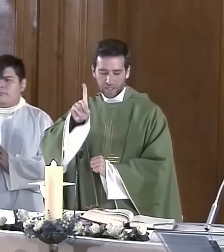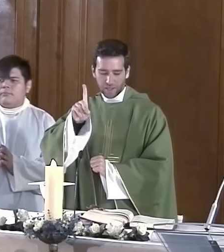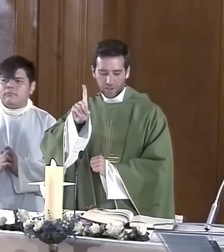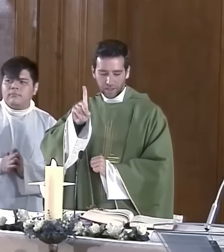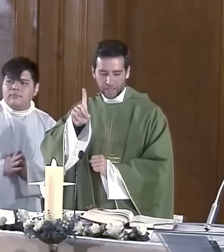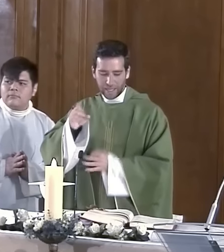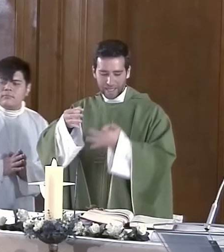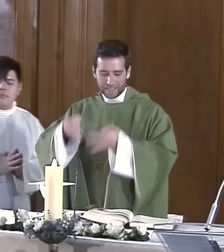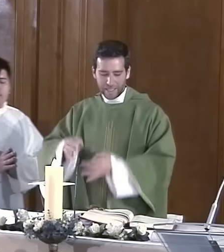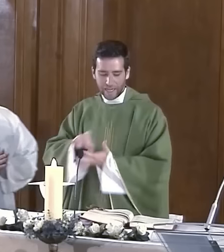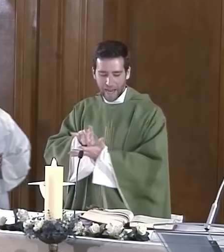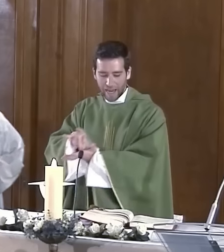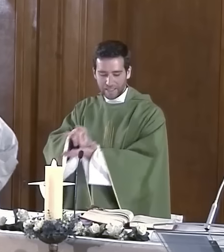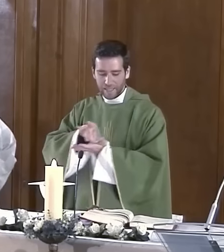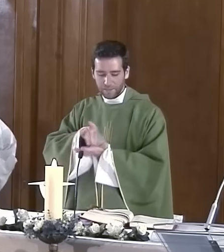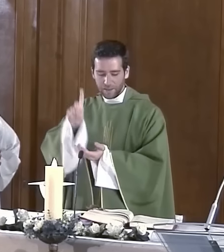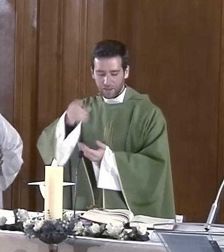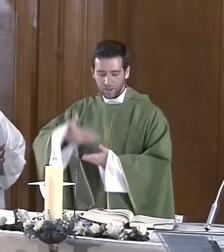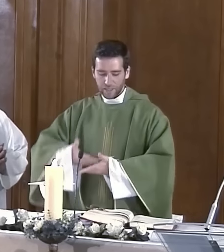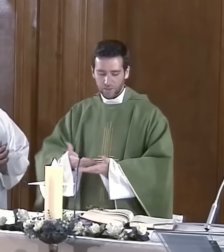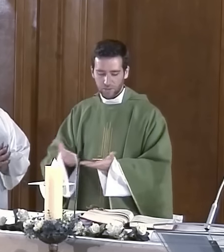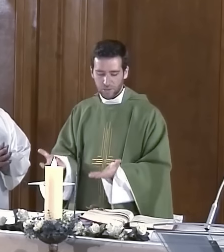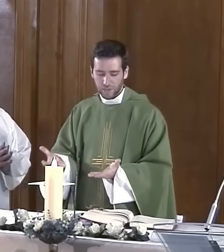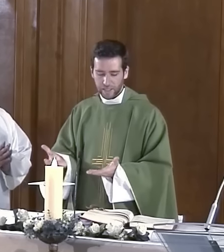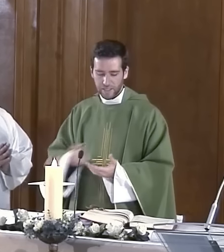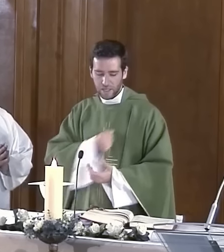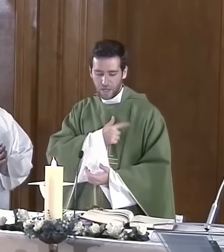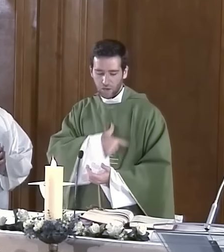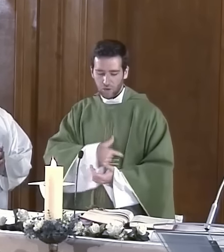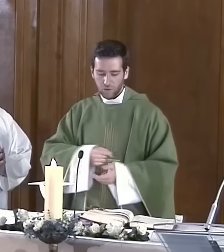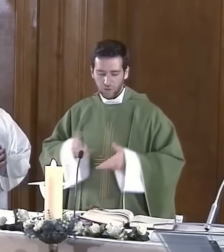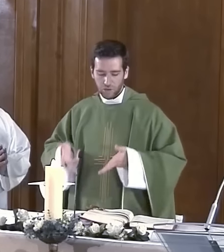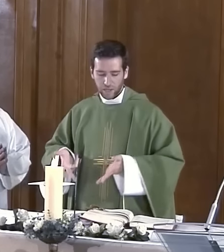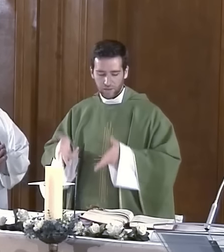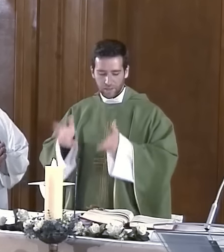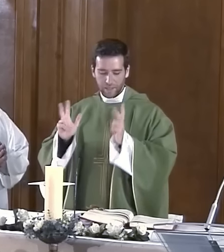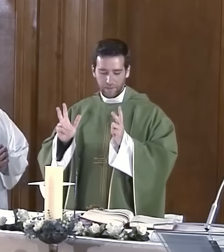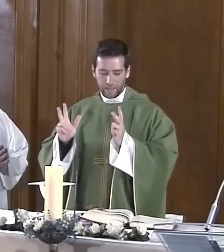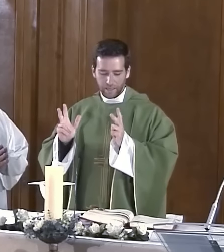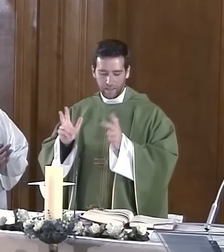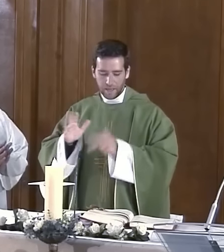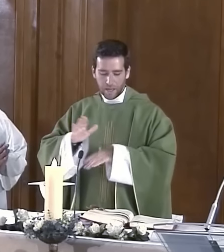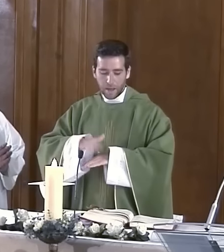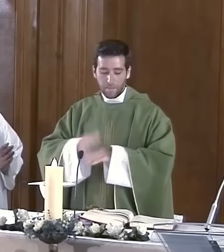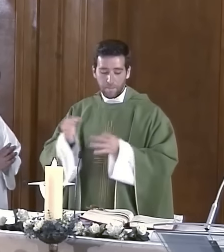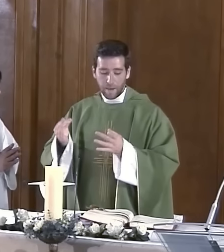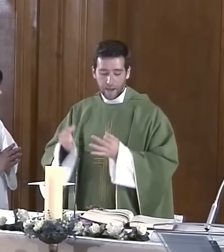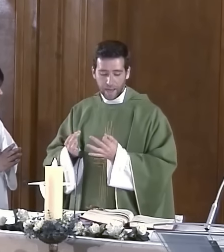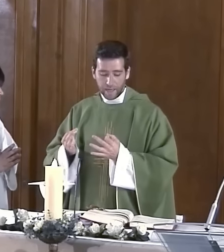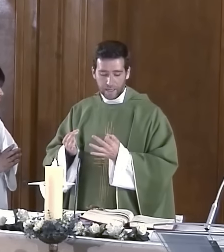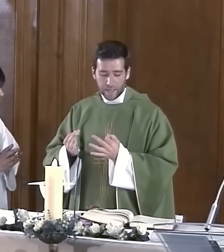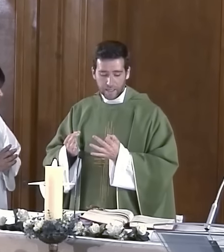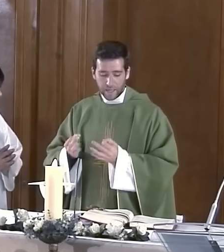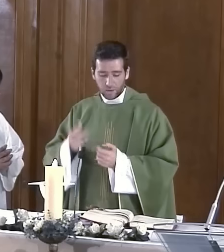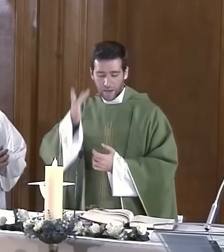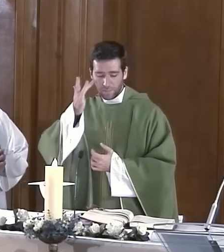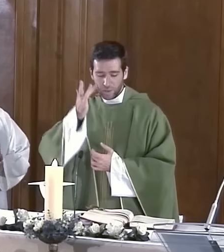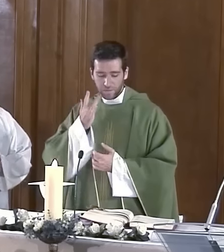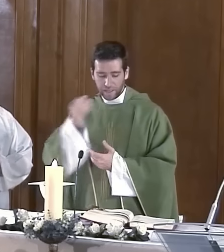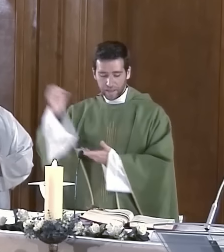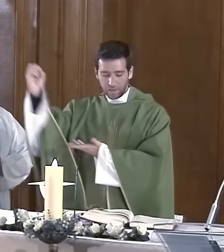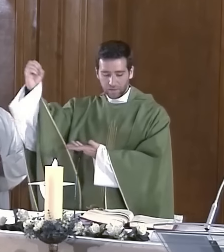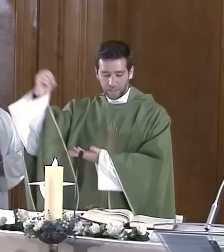Concédenos, Señor, estar al servicio de tus dones con un corazón libre, para que con